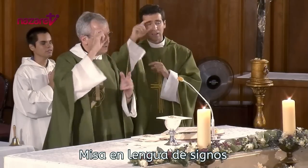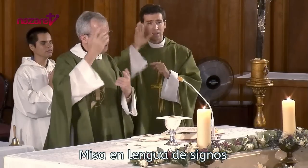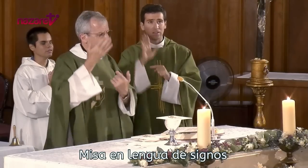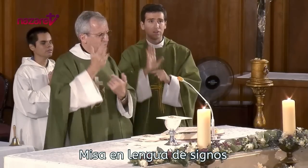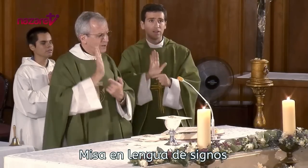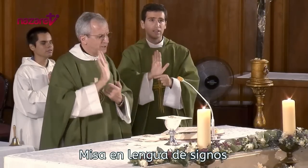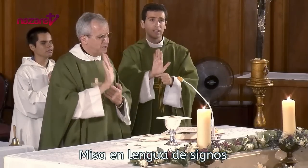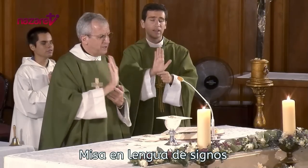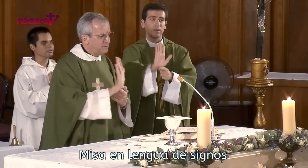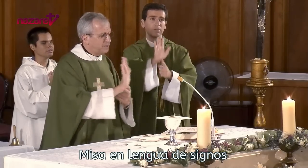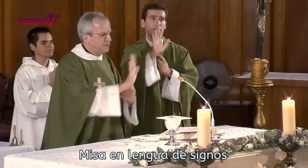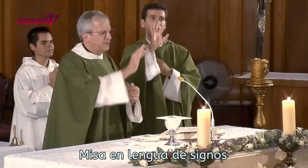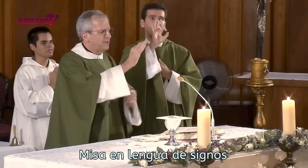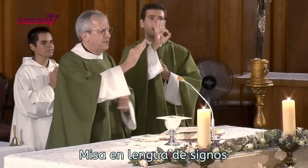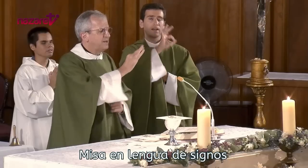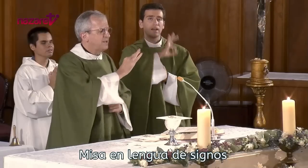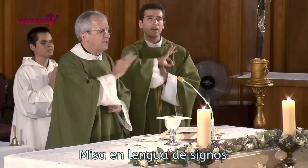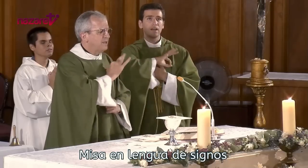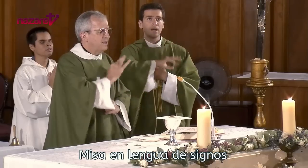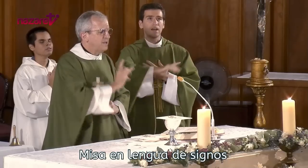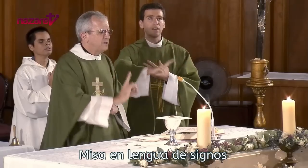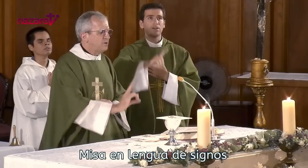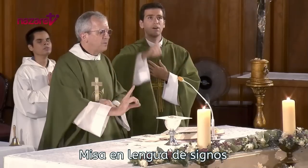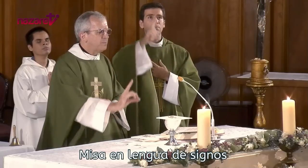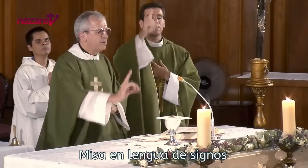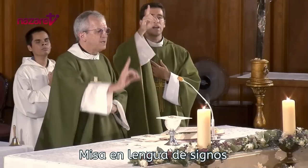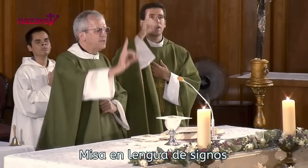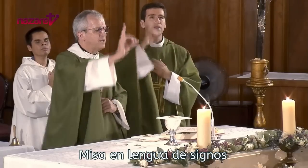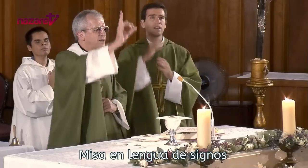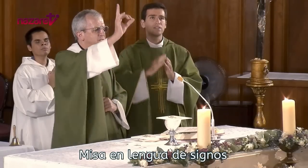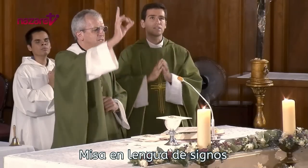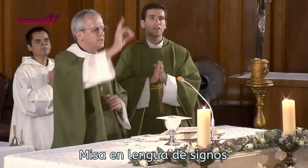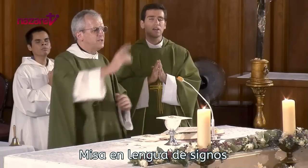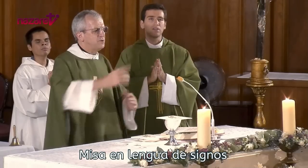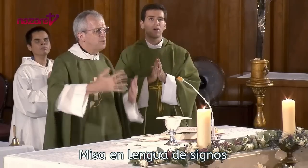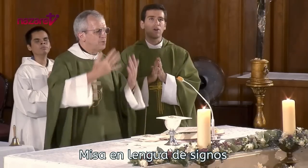bendito el que viene en nombre del Señor.